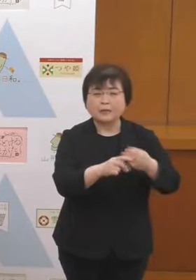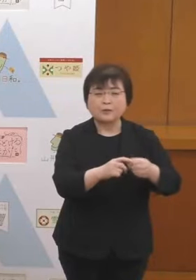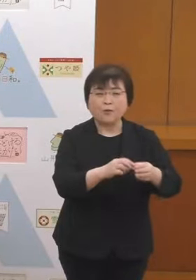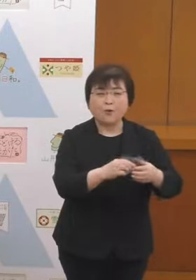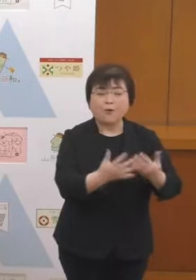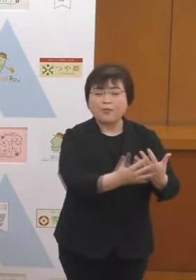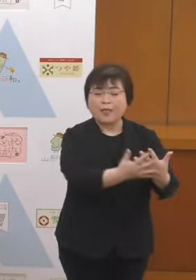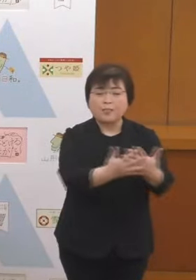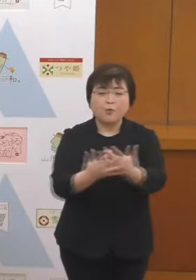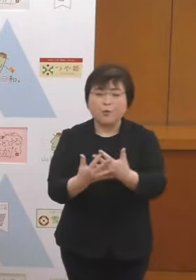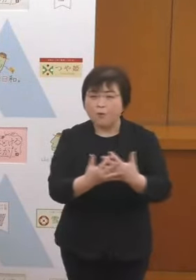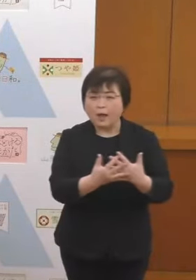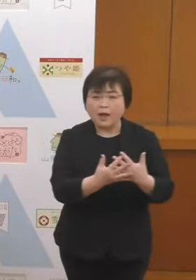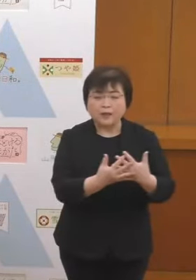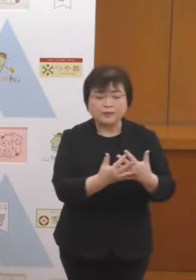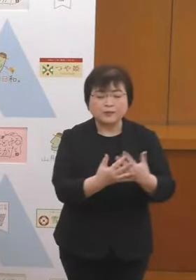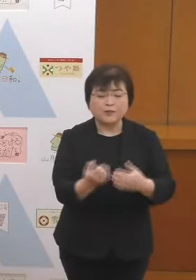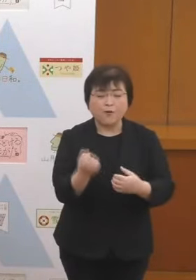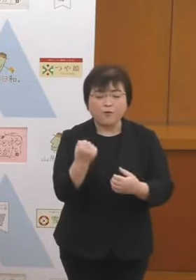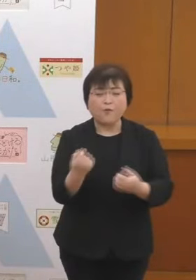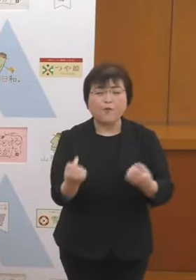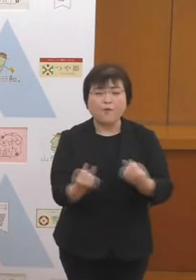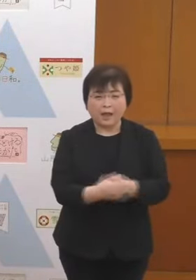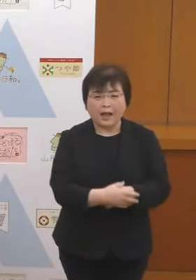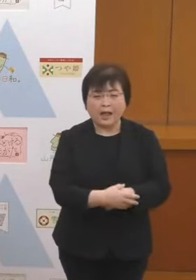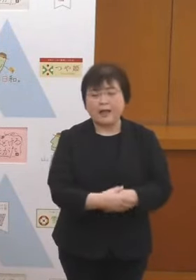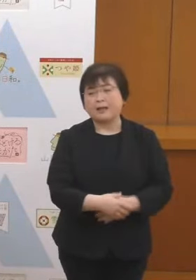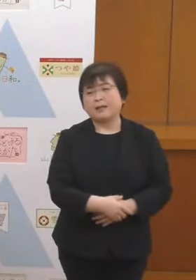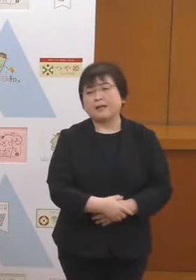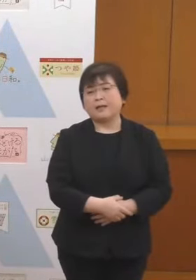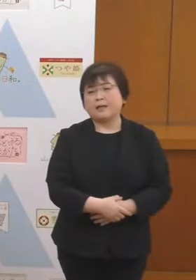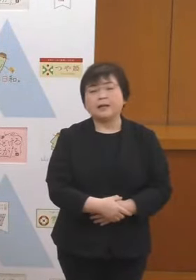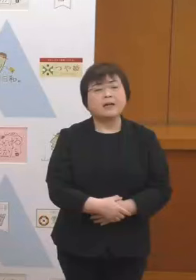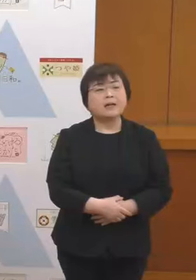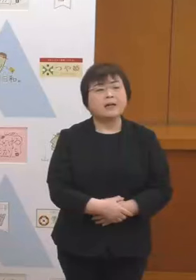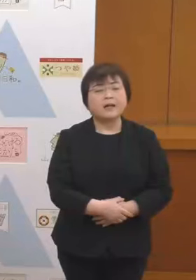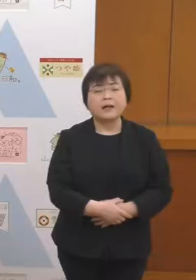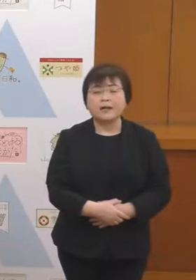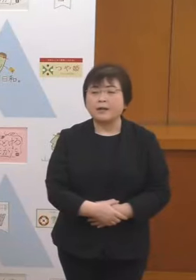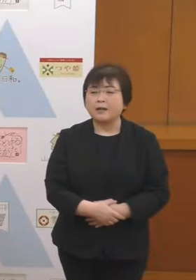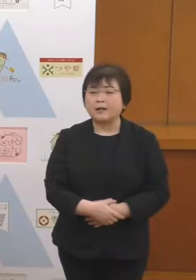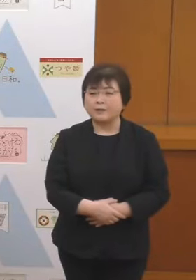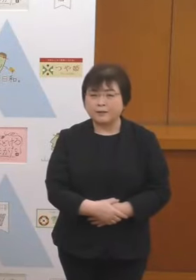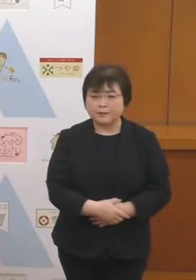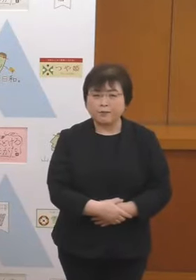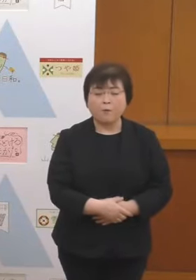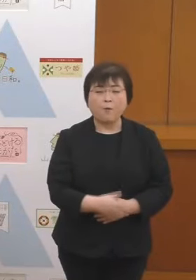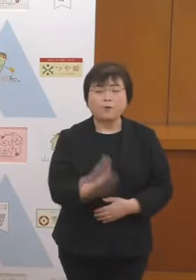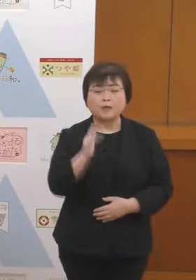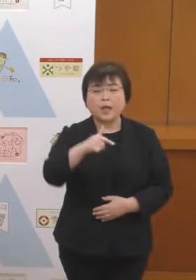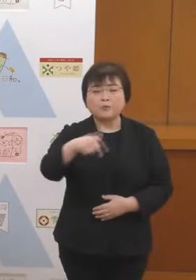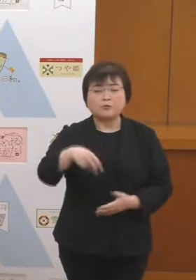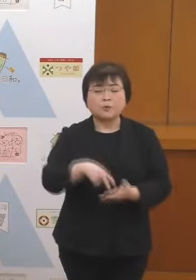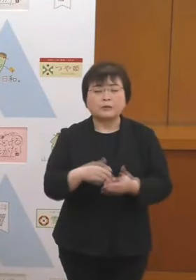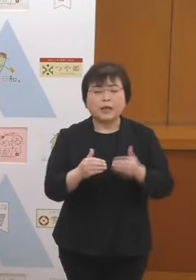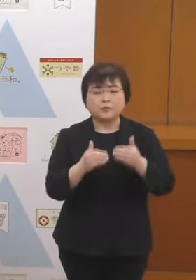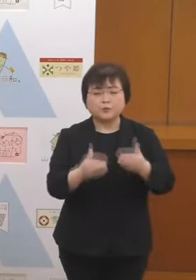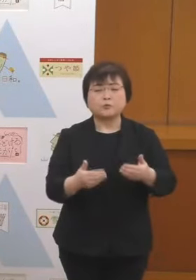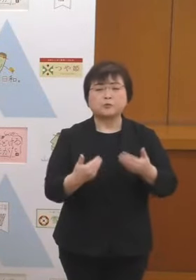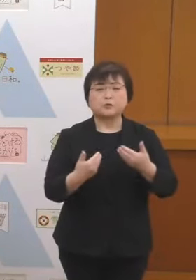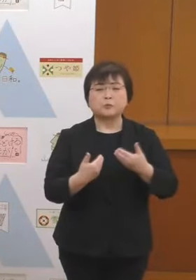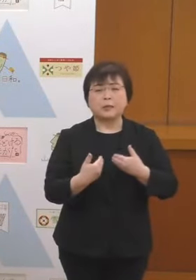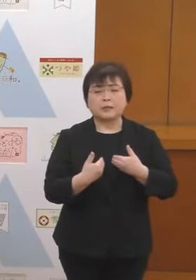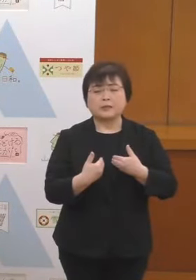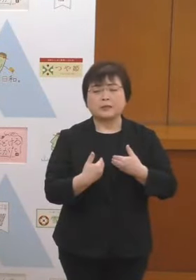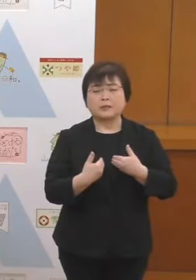機能強化や安定性向上にも資する感染鉄道の機能強化を政府として推進すべきで